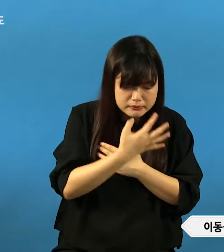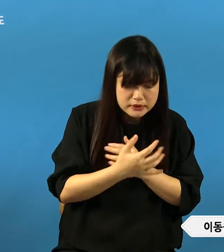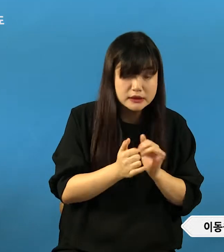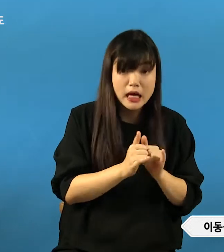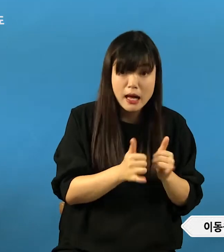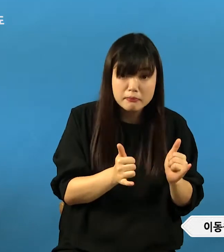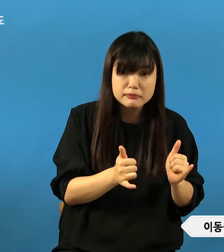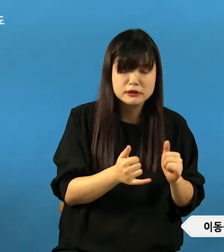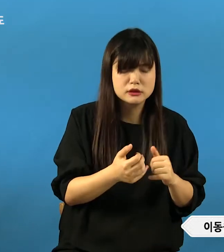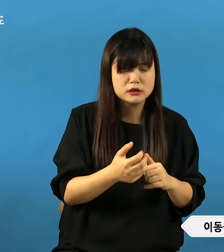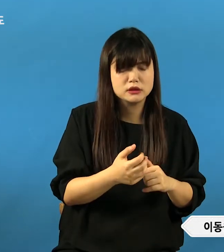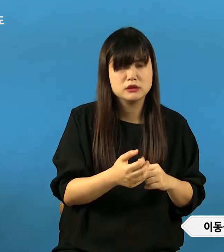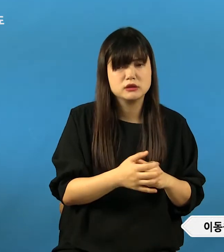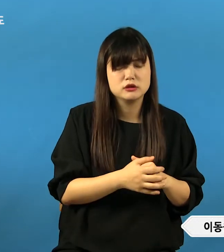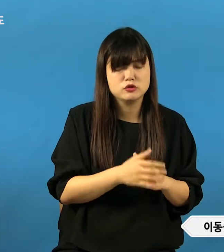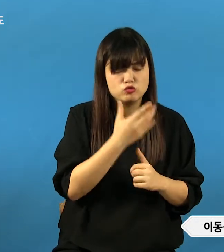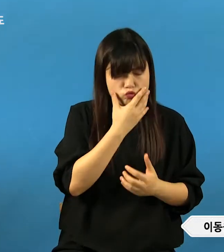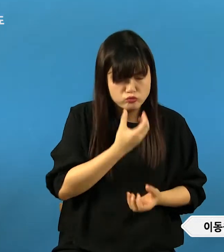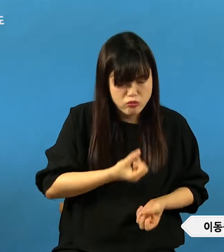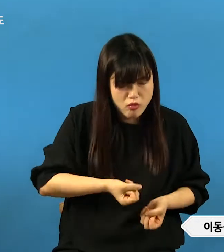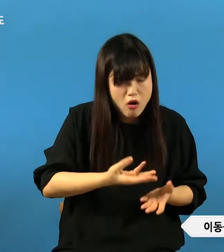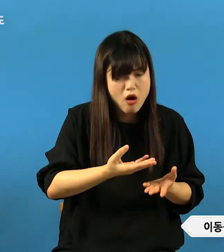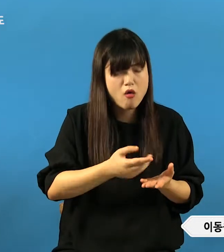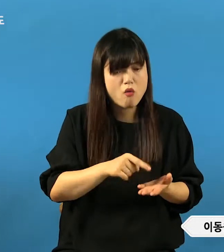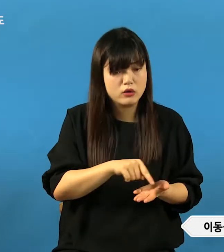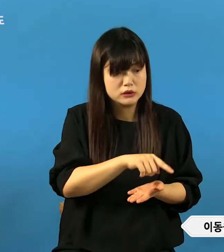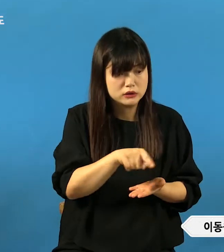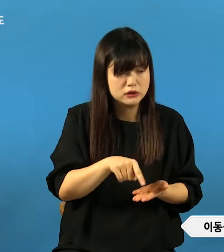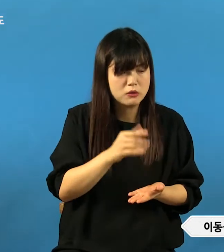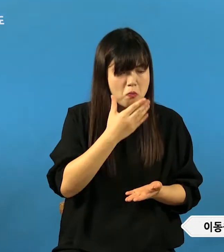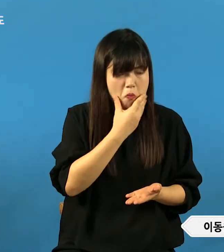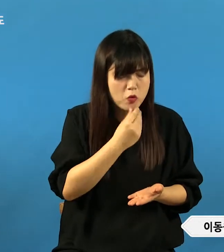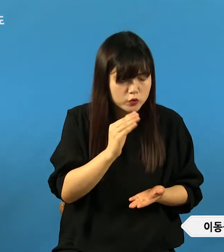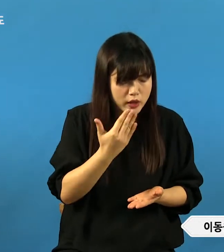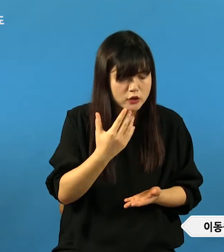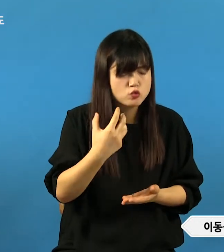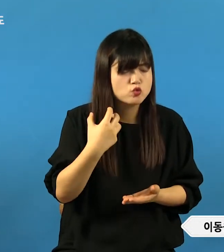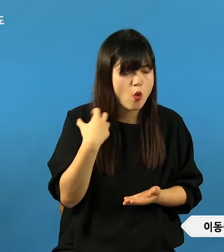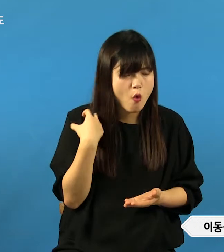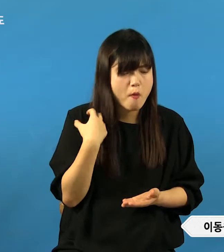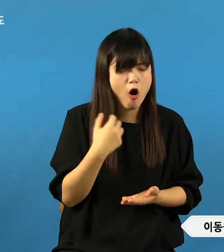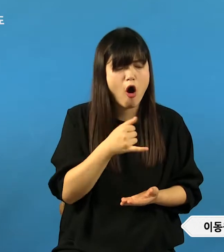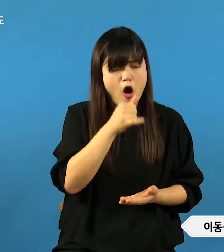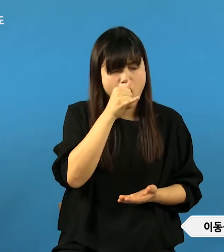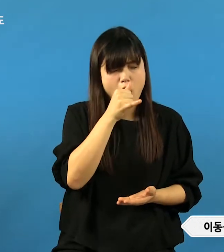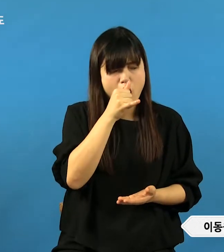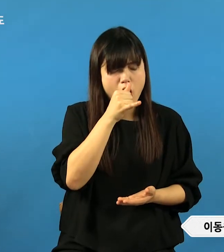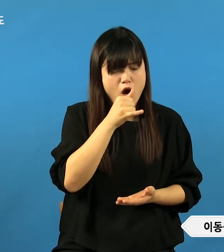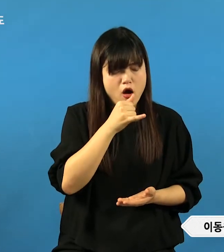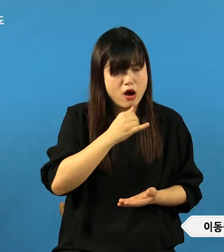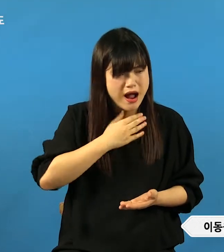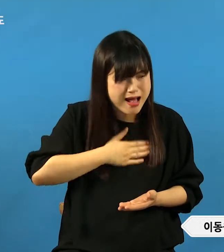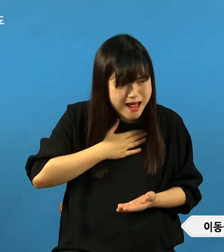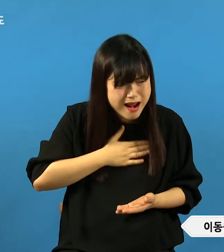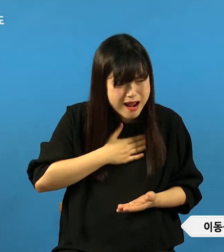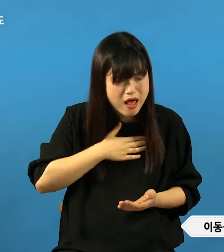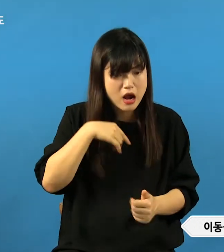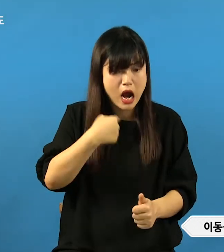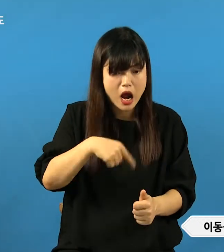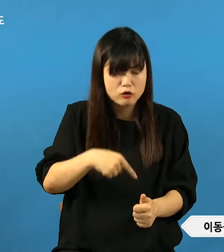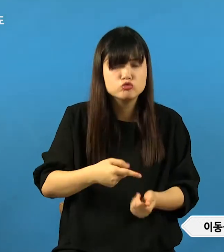힘든 인생을 사는 수많은 사람들을 축복하고 그들을 복되게 하는 소명이 너희들에게 있는 거야.